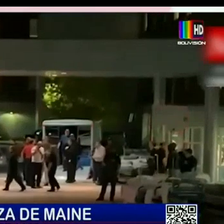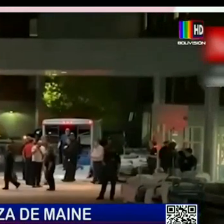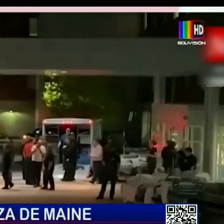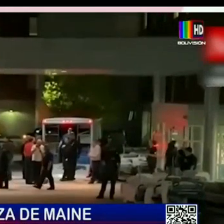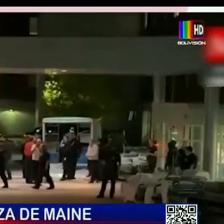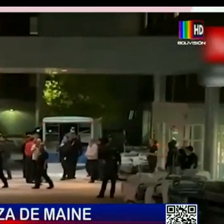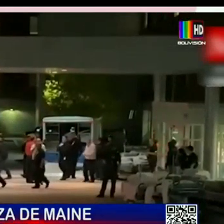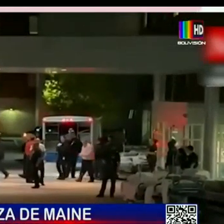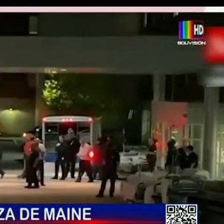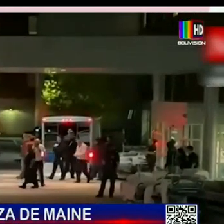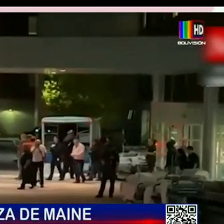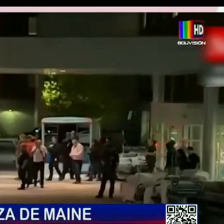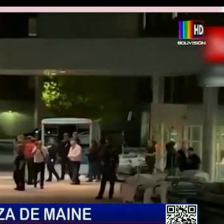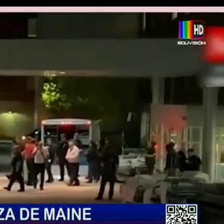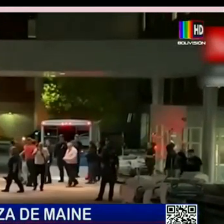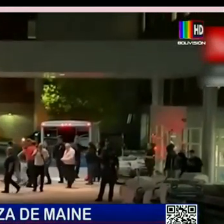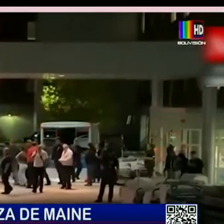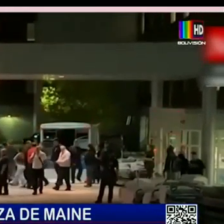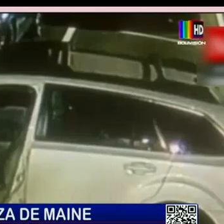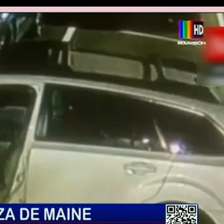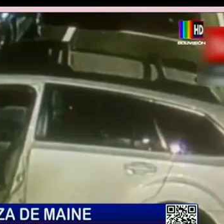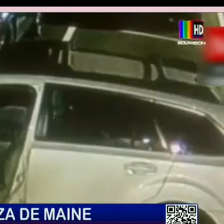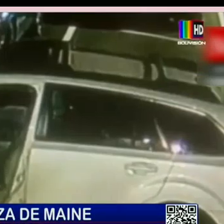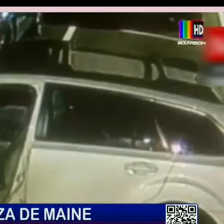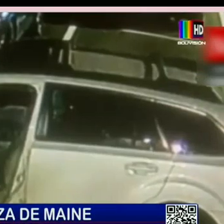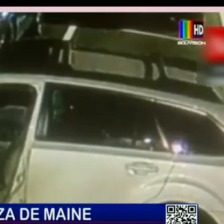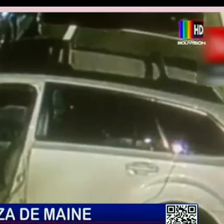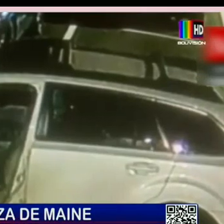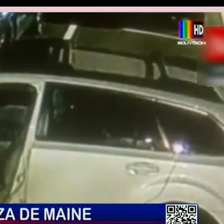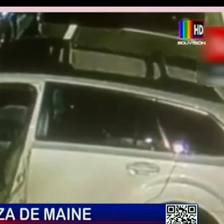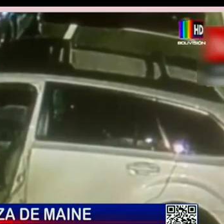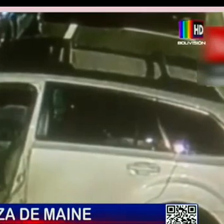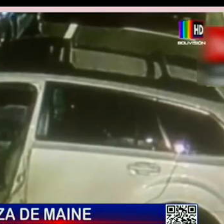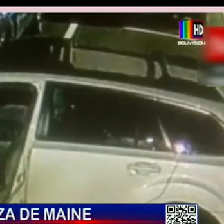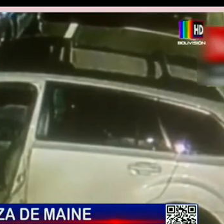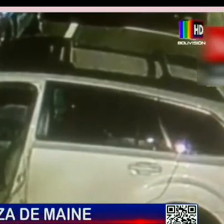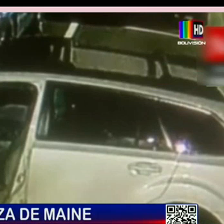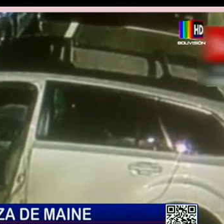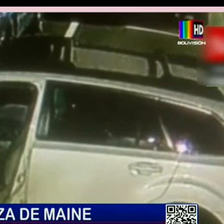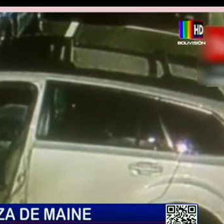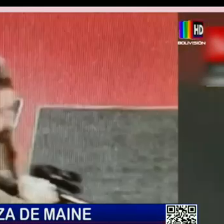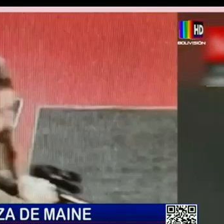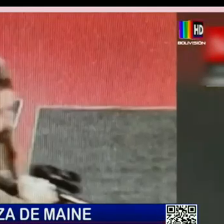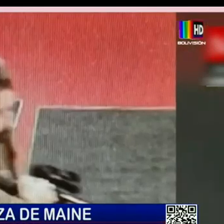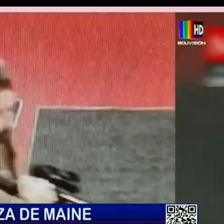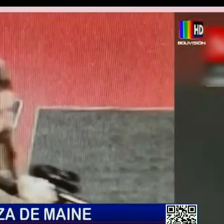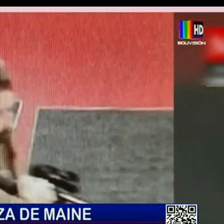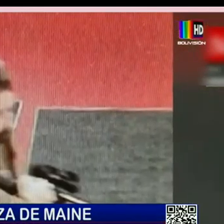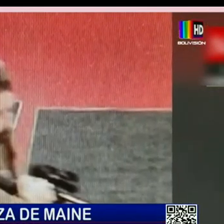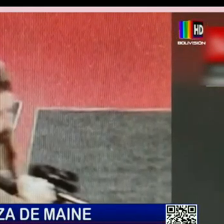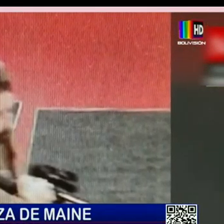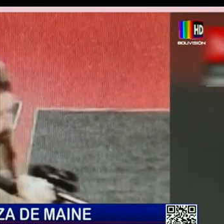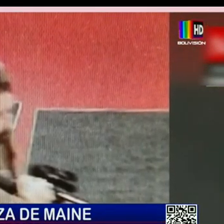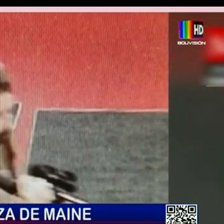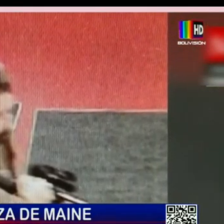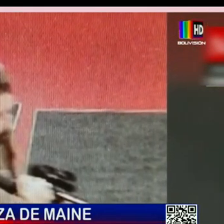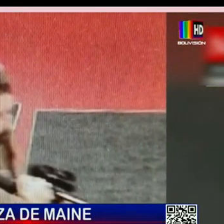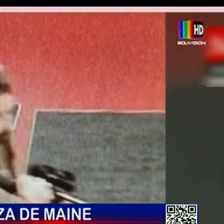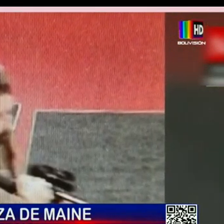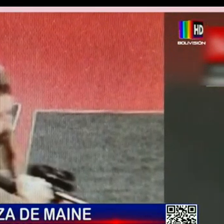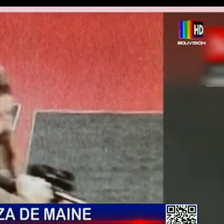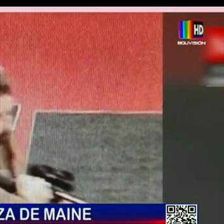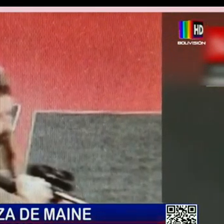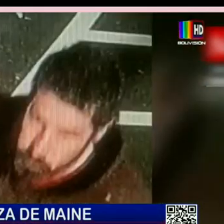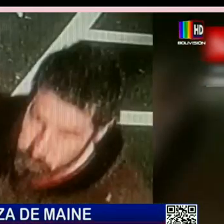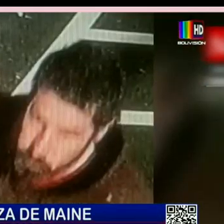El cuerpo de Carr fue hallado cerca de un centro de reciclaje del que había sido despedido recientemente. Fue encontrado muerto con una